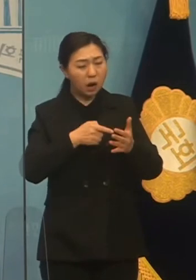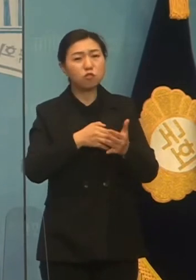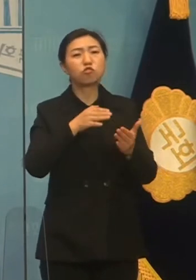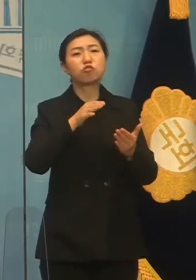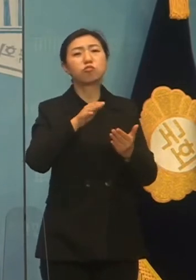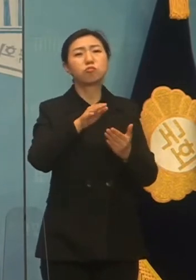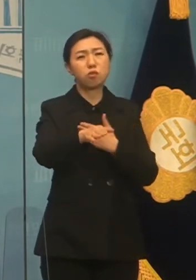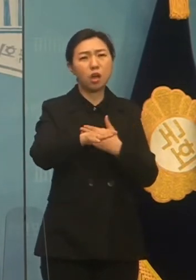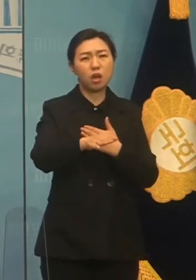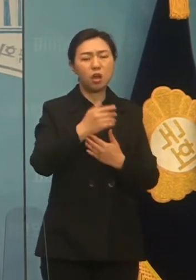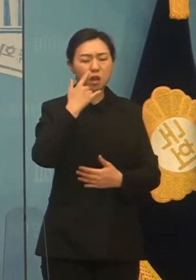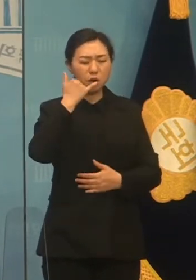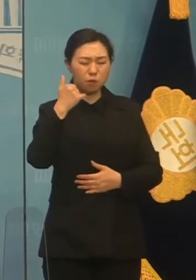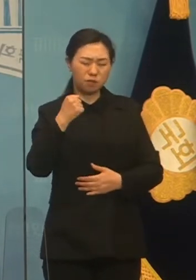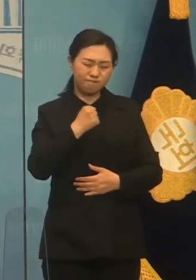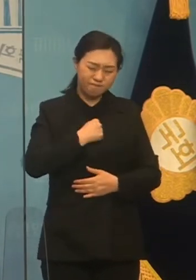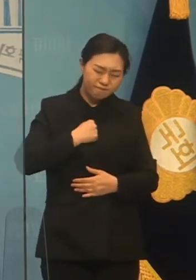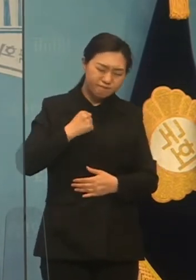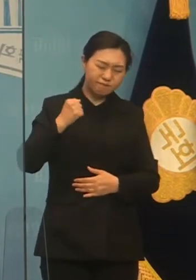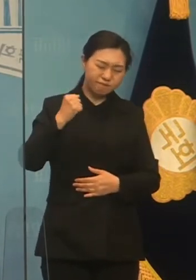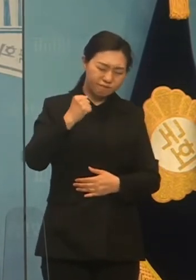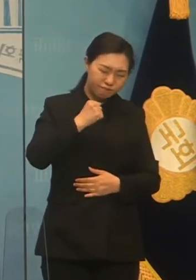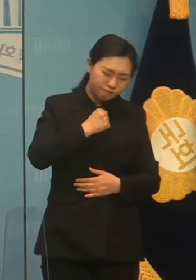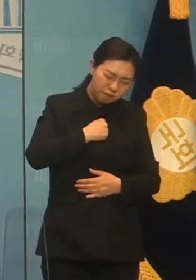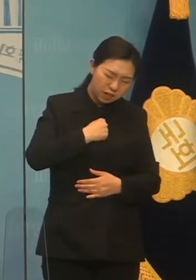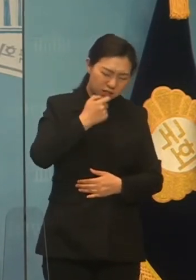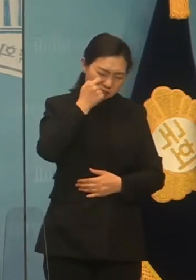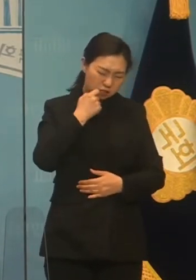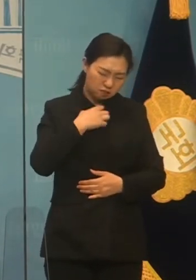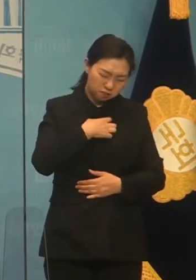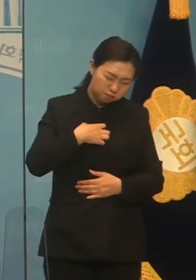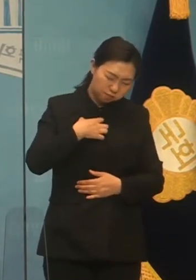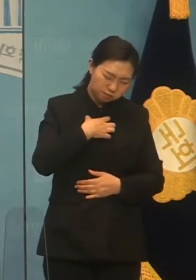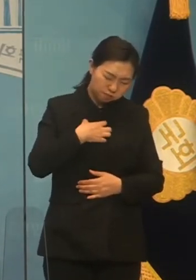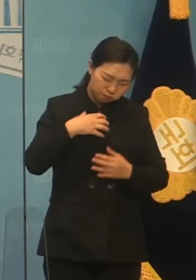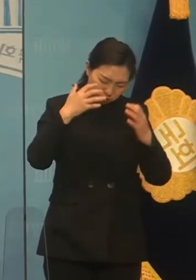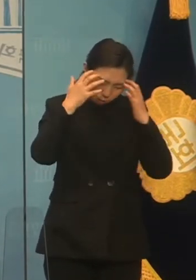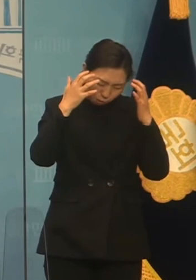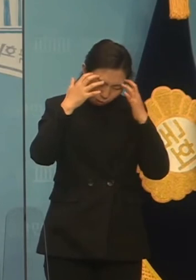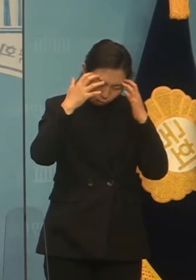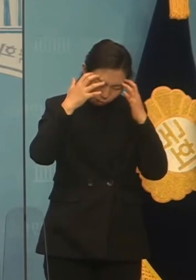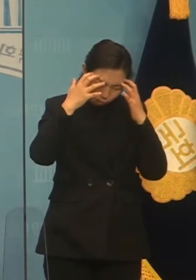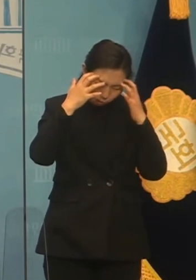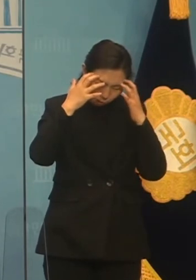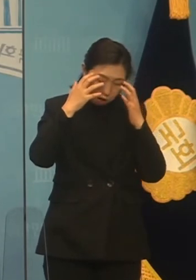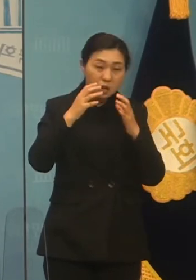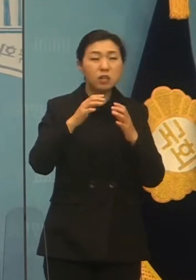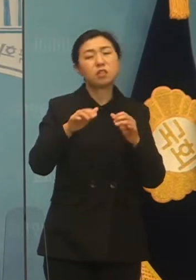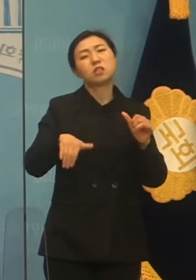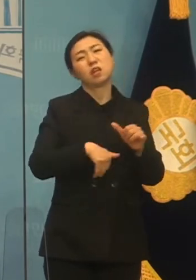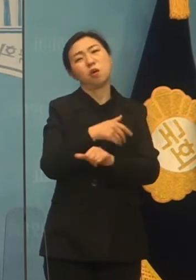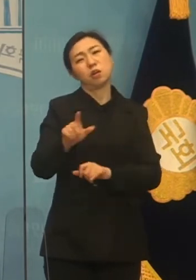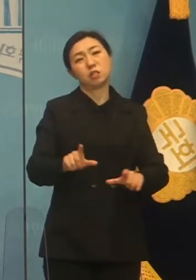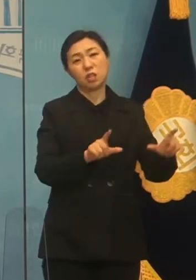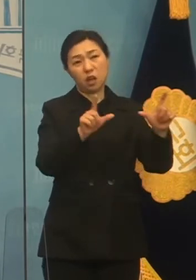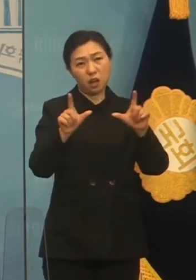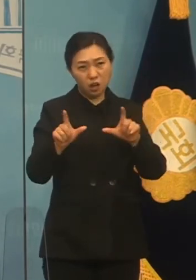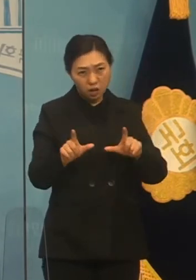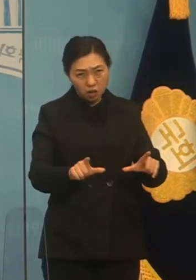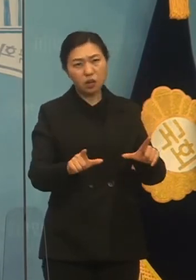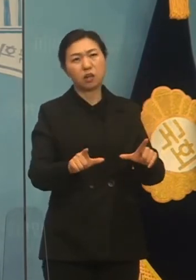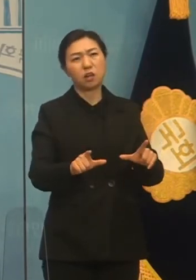부모님들은 가슴을 쥐어 뜯으며 슬픔과 고통 속에 세월 보내시다 지금은 병석에